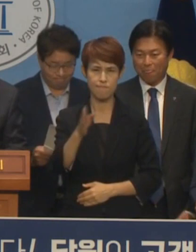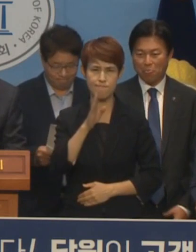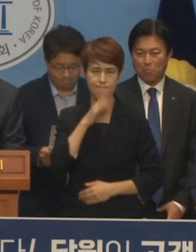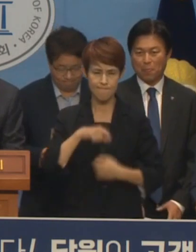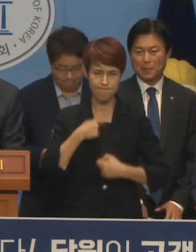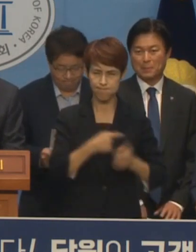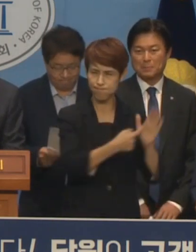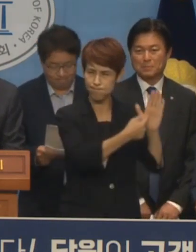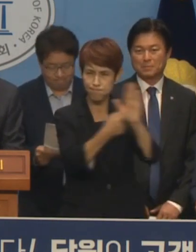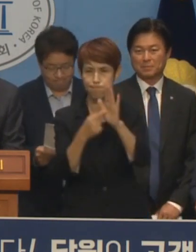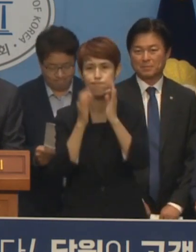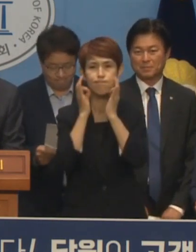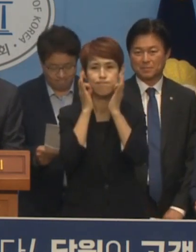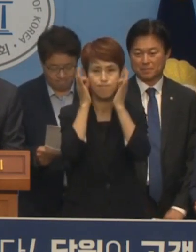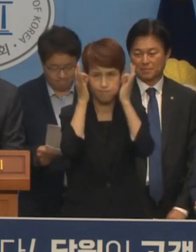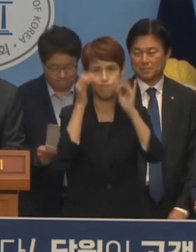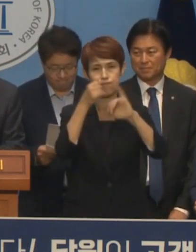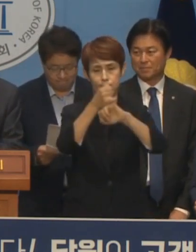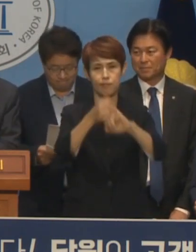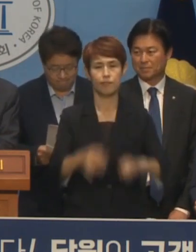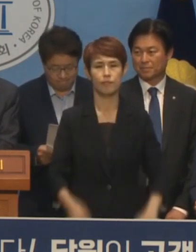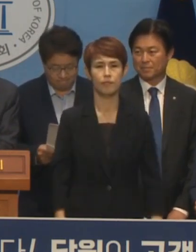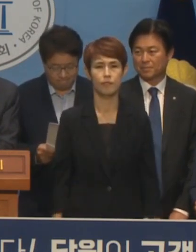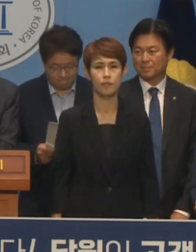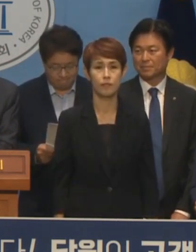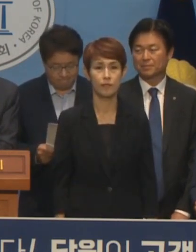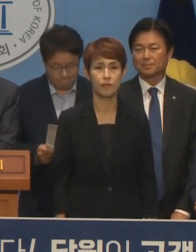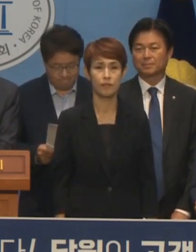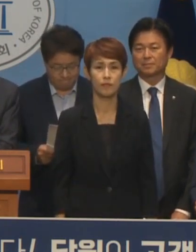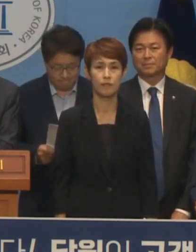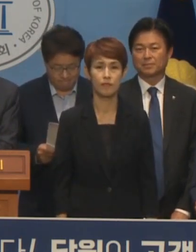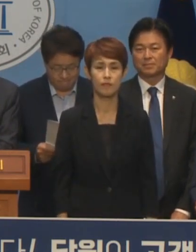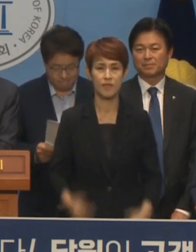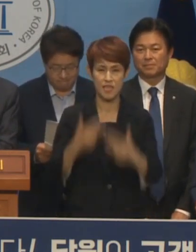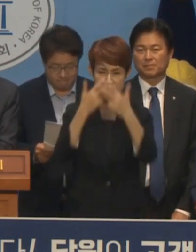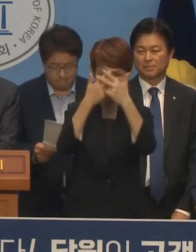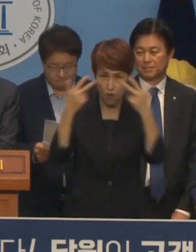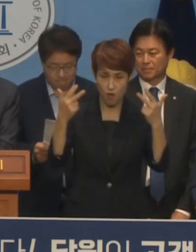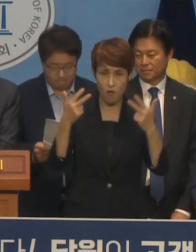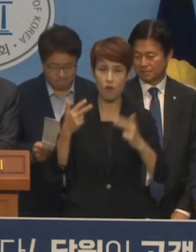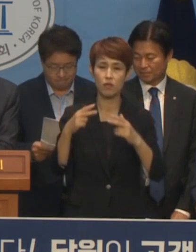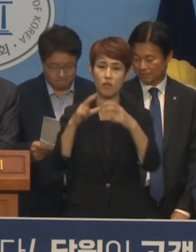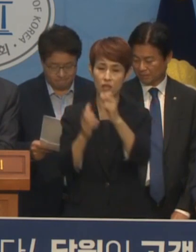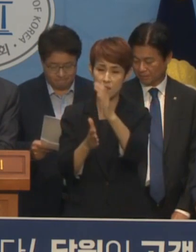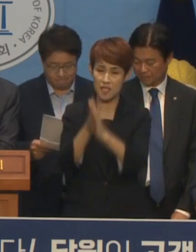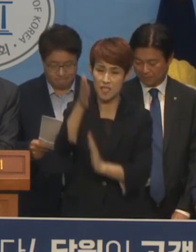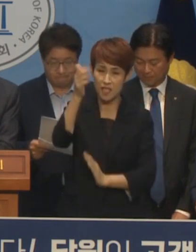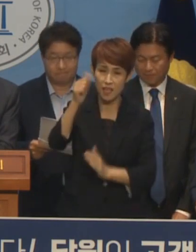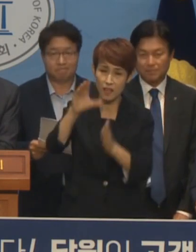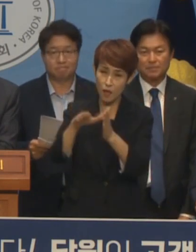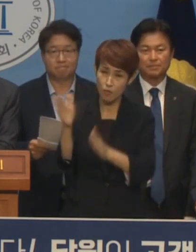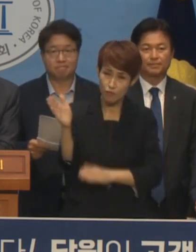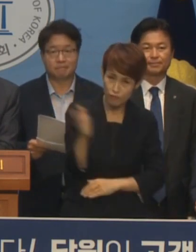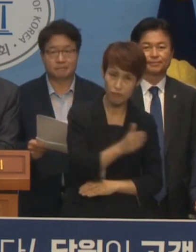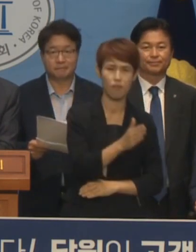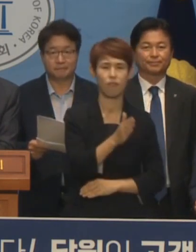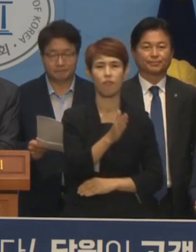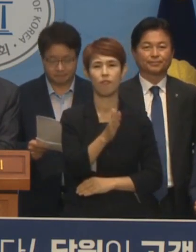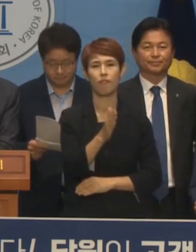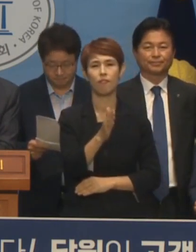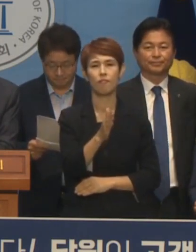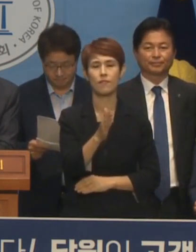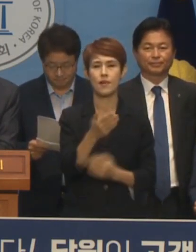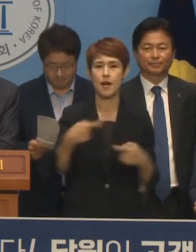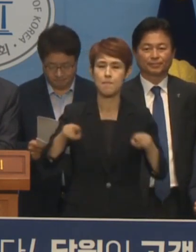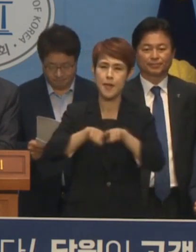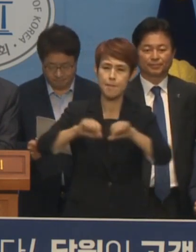데 사력을 다하겠습니다. 이재명 성남시장 시절부터 함께 자치분권